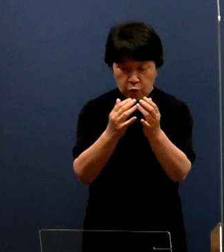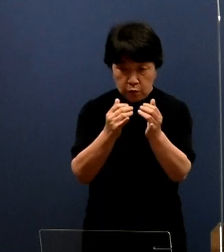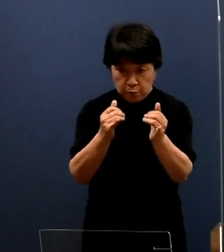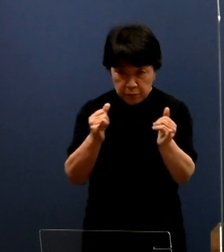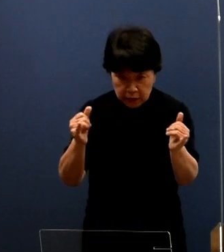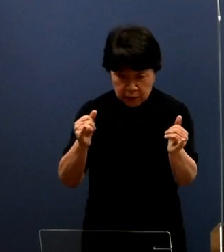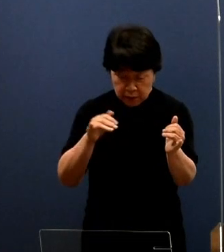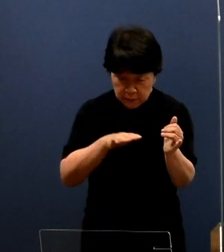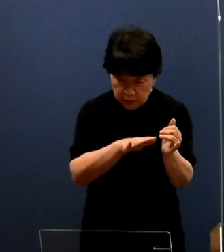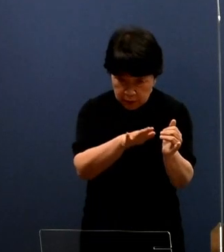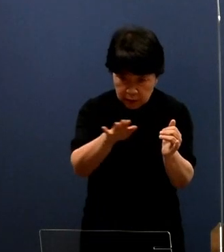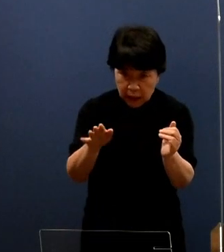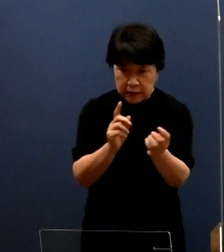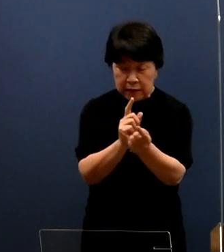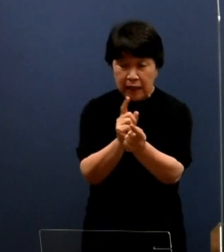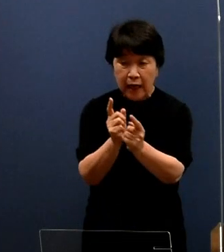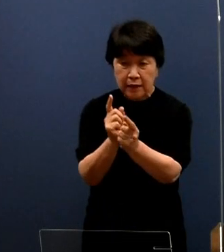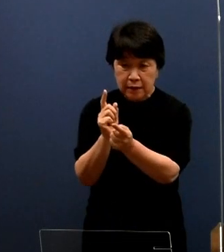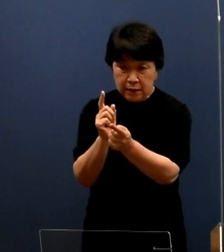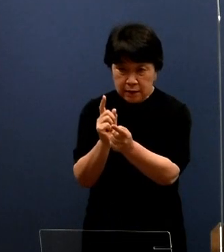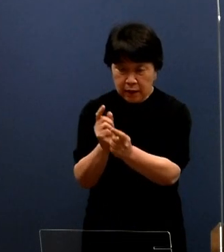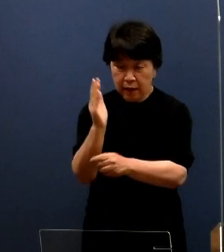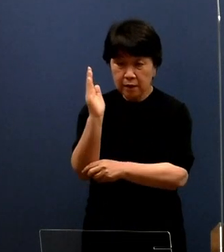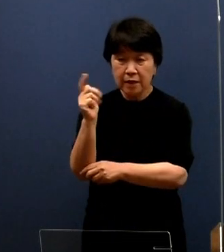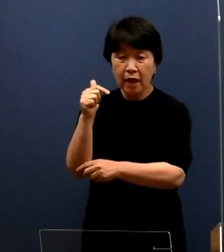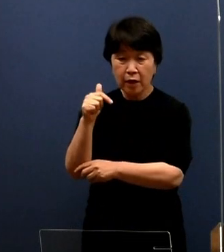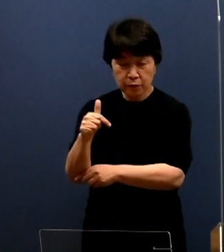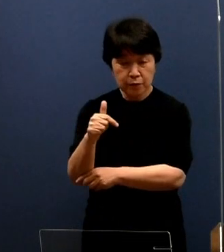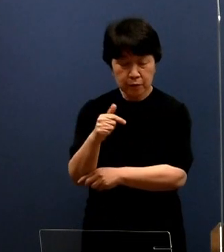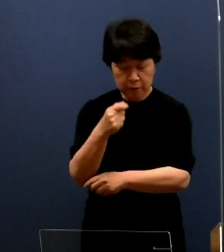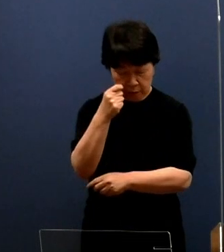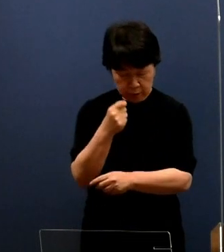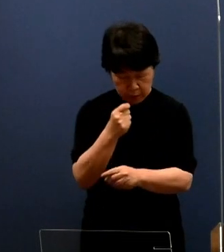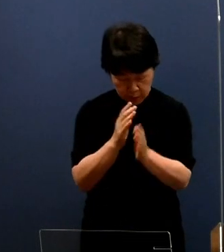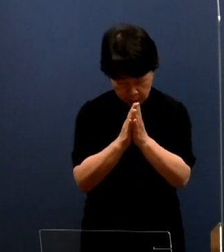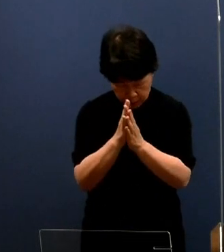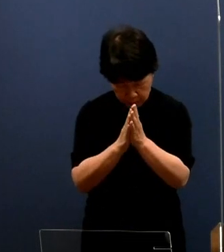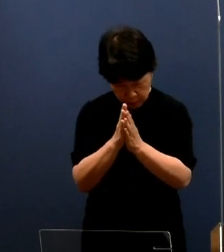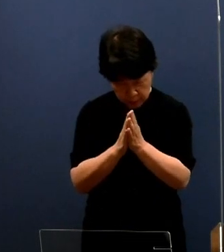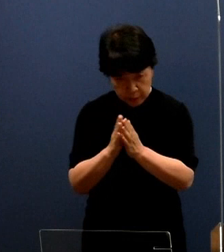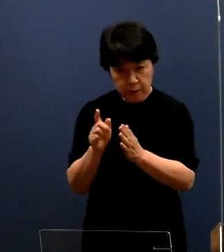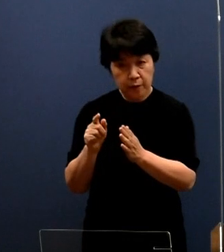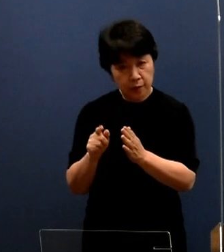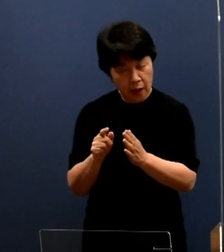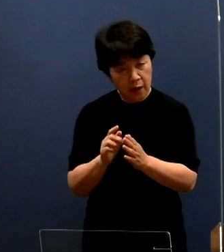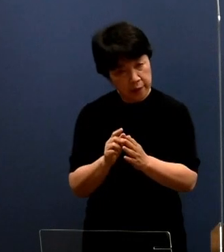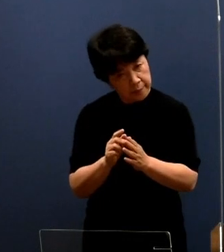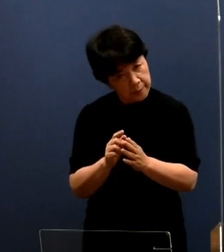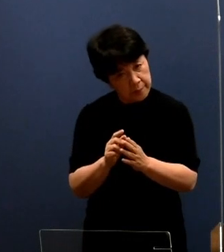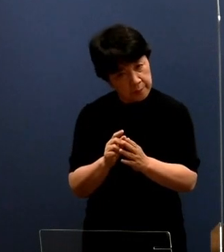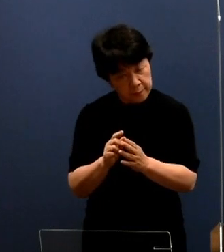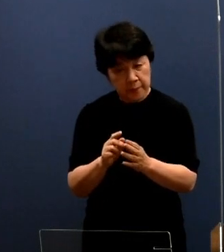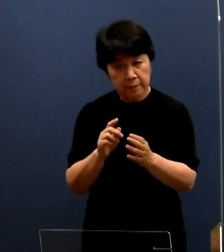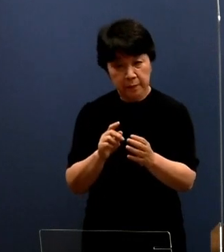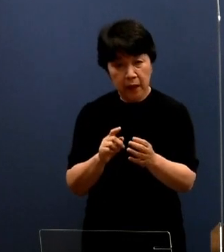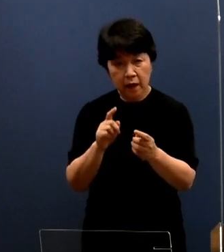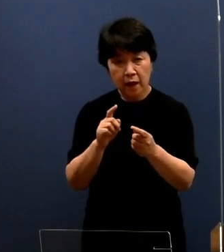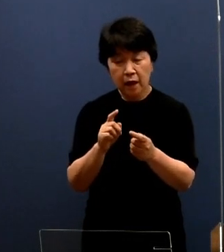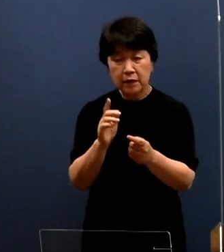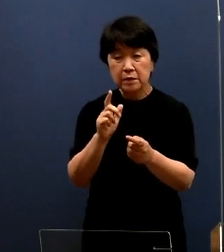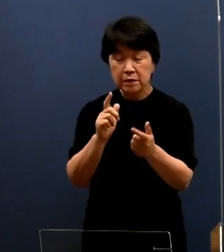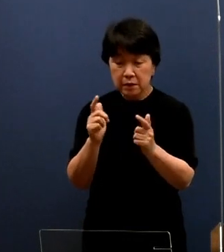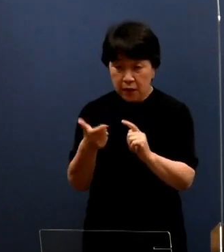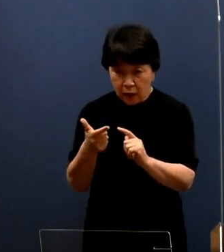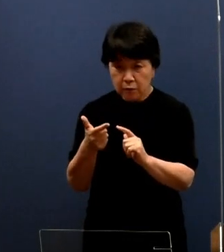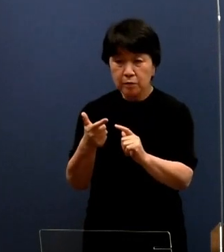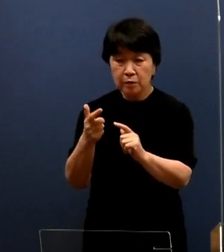全般に対して弔意を政府として求めるということはしないというふうに政府は言われています、官房長官がですね。なのでそういう意味